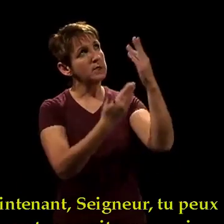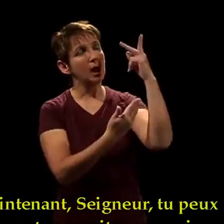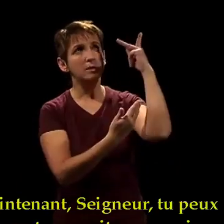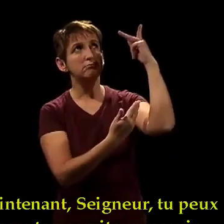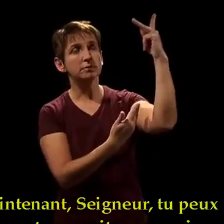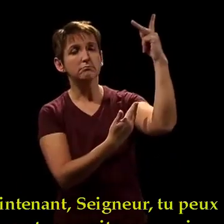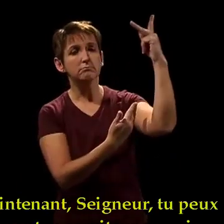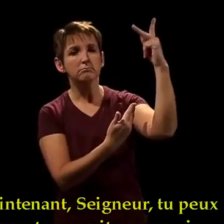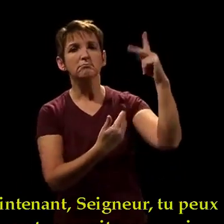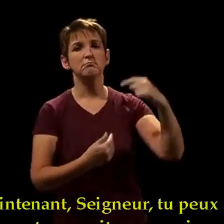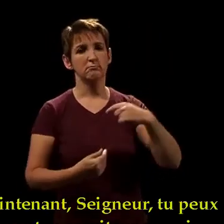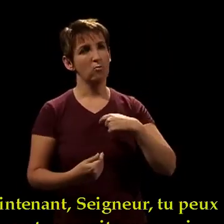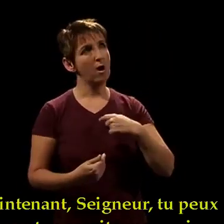tu peux laisser ton serviteur